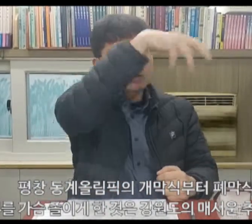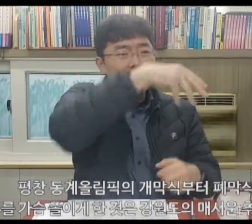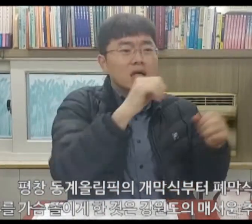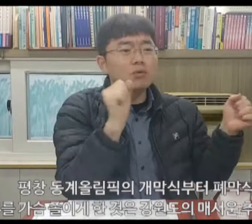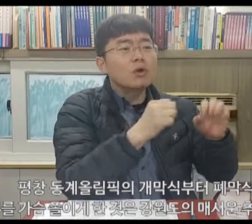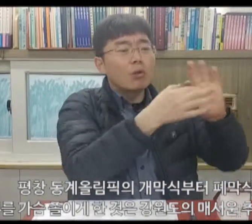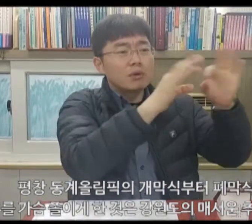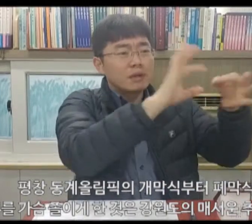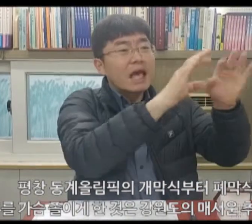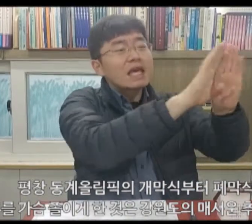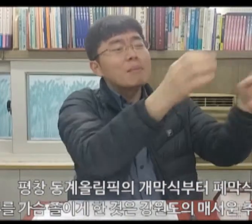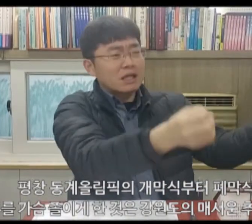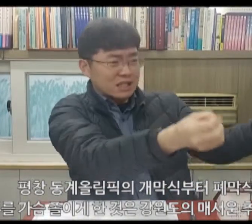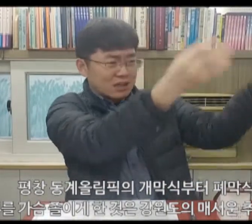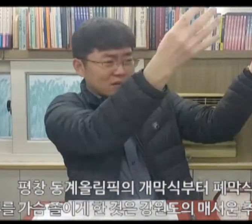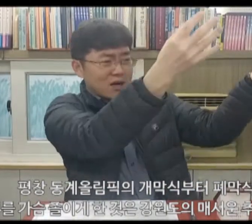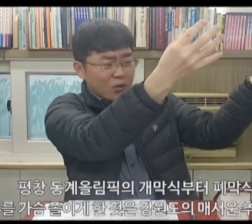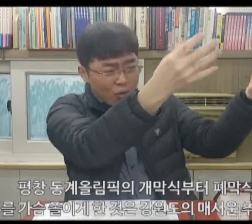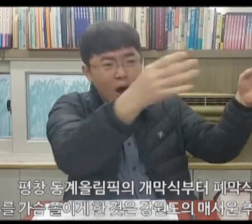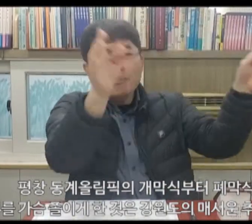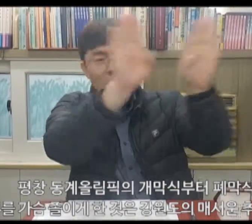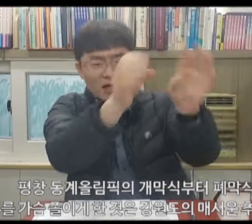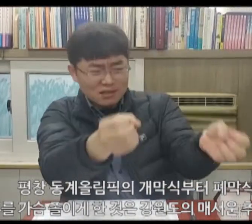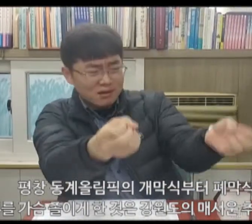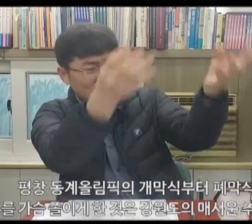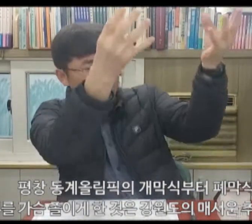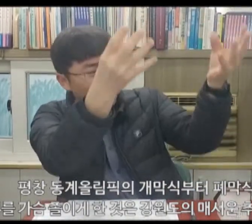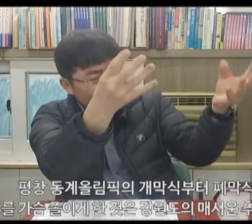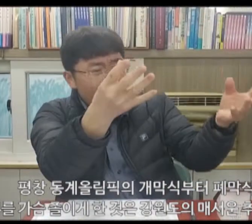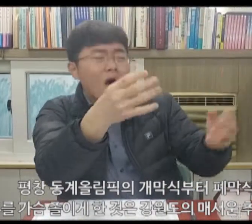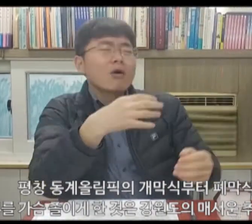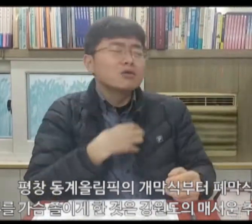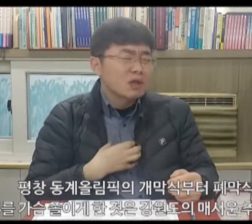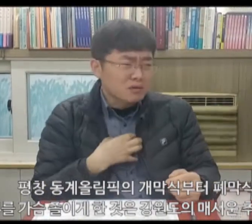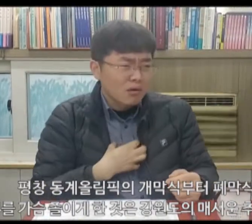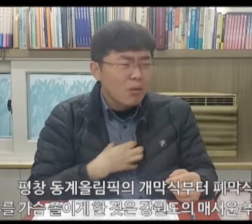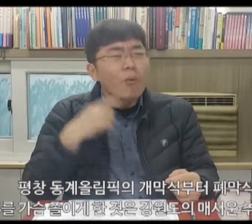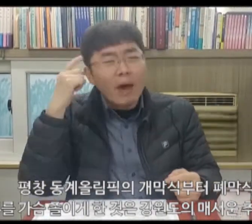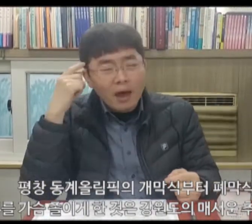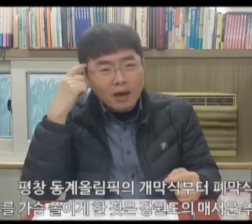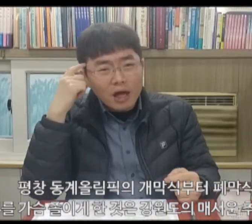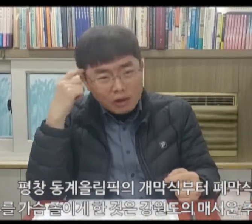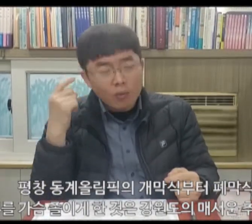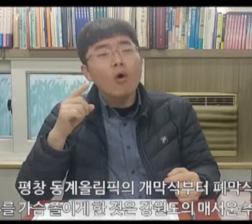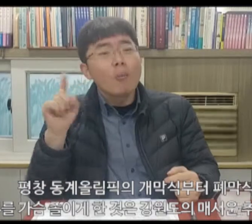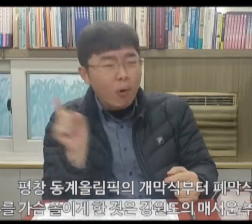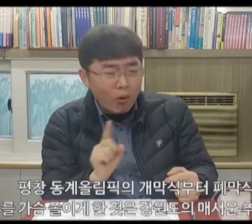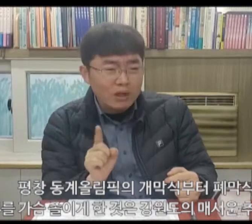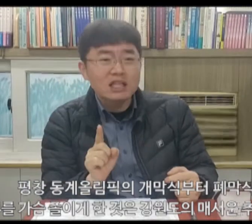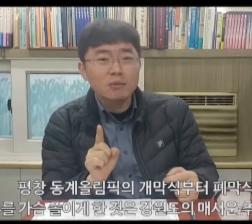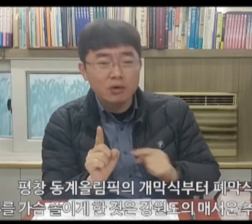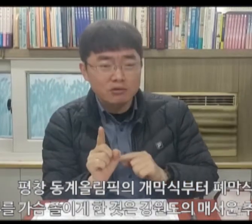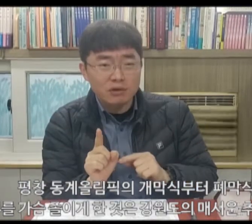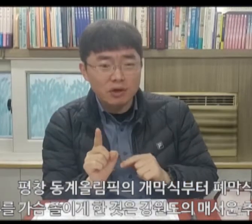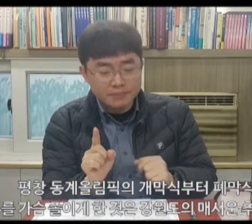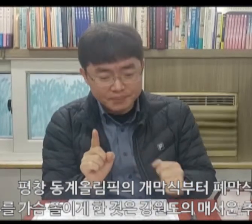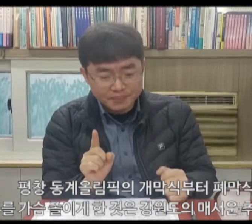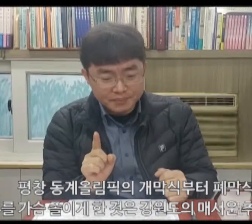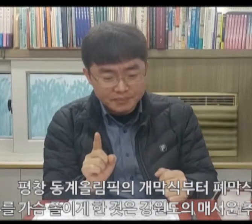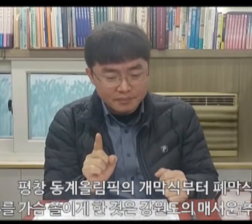평창 동계올림픽 개막식 하고 폐막식. 걱정했어. 왜? 해도 되고, 뭐 다시 한 번 더 가도 되고요.